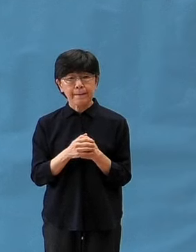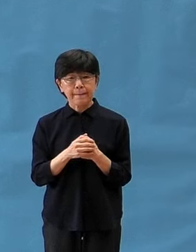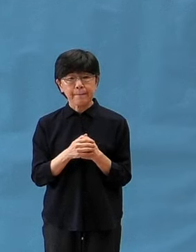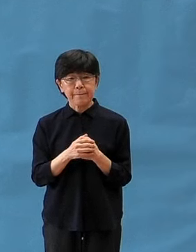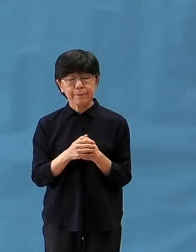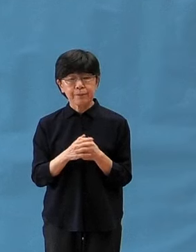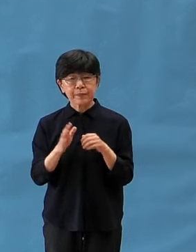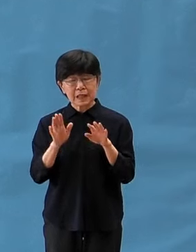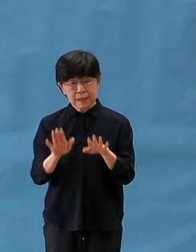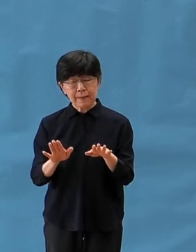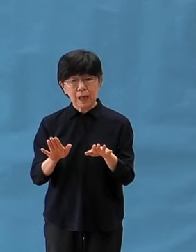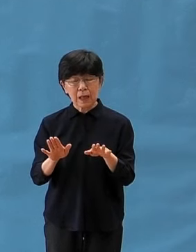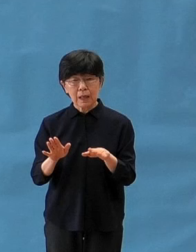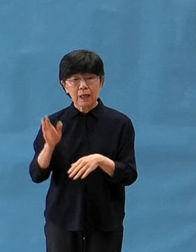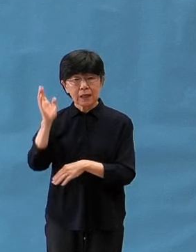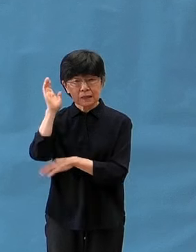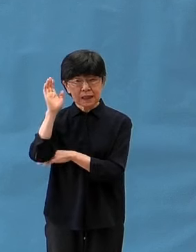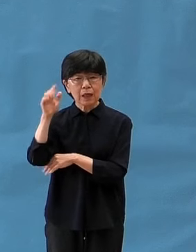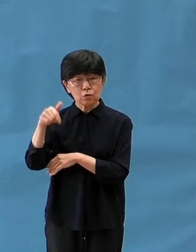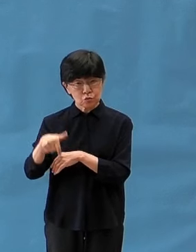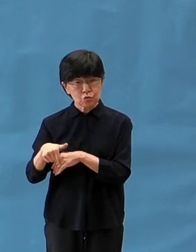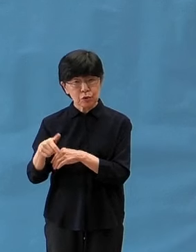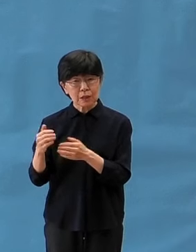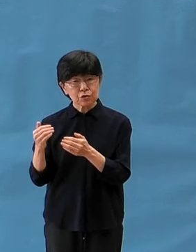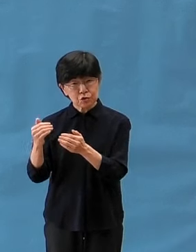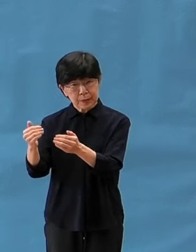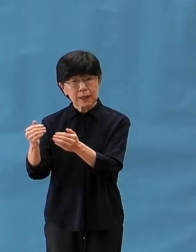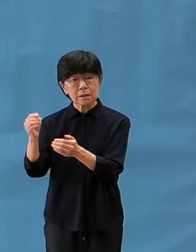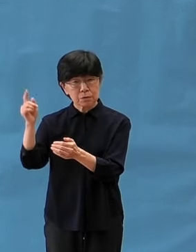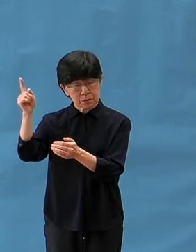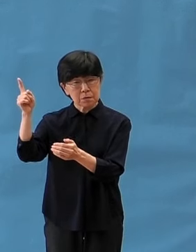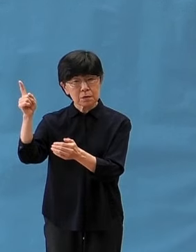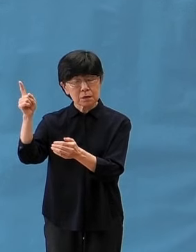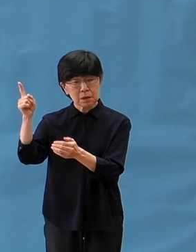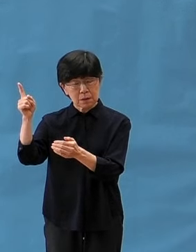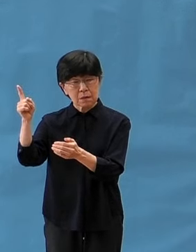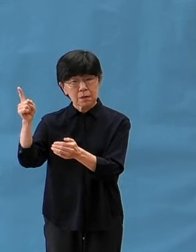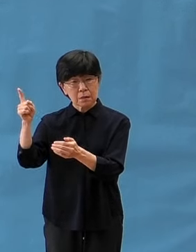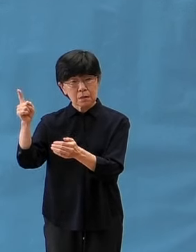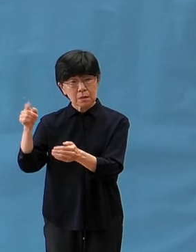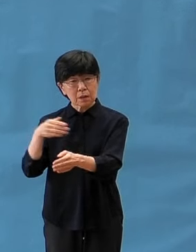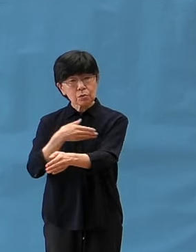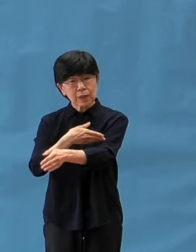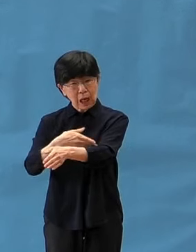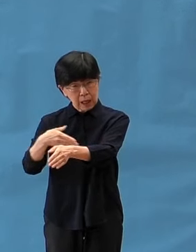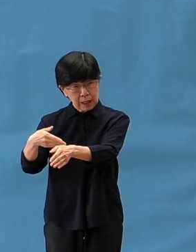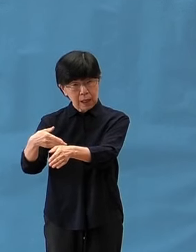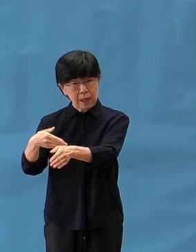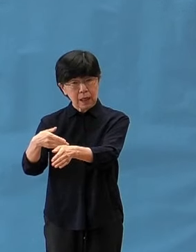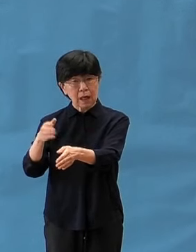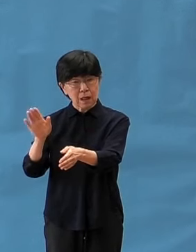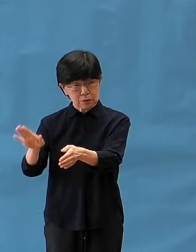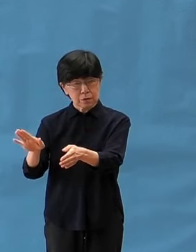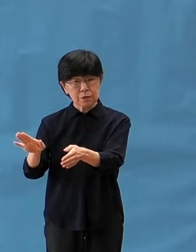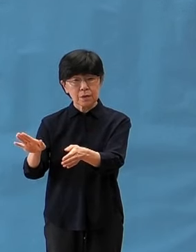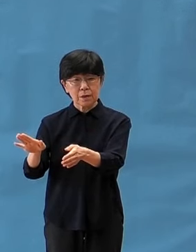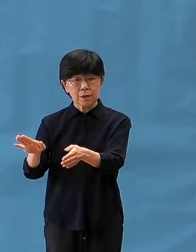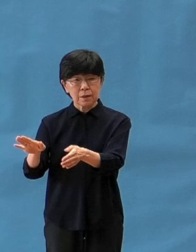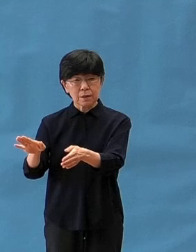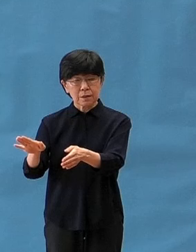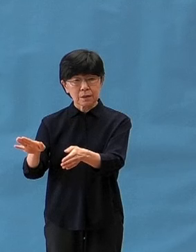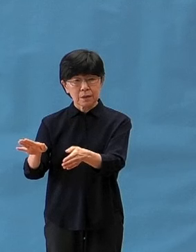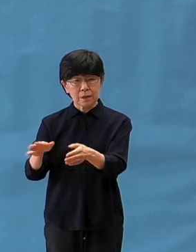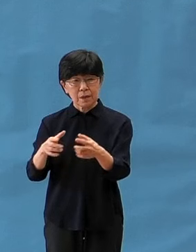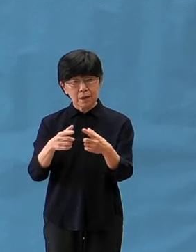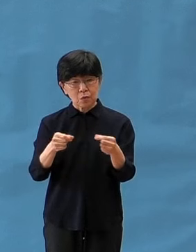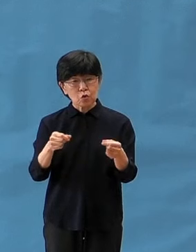今政府がやろうとしている全体の流れの中で ね、国立大